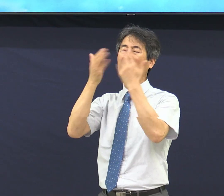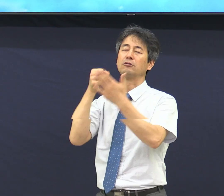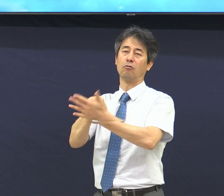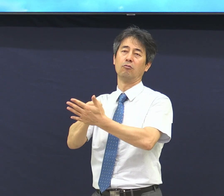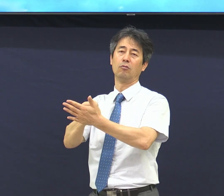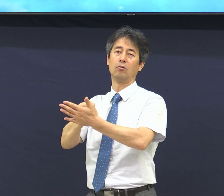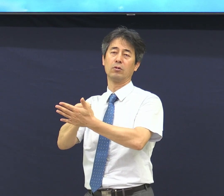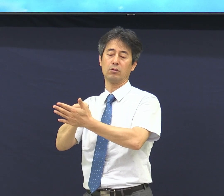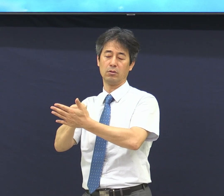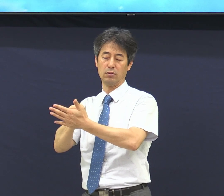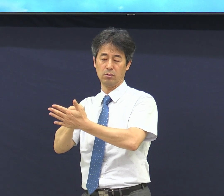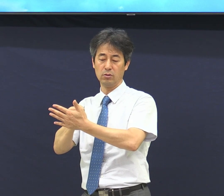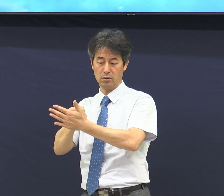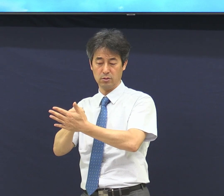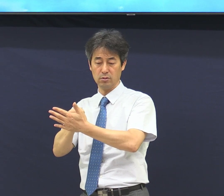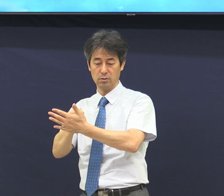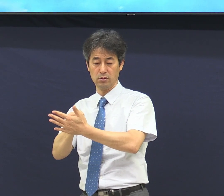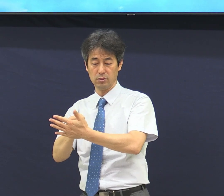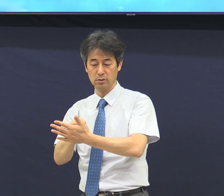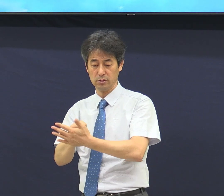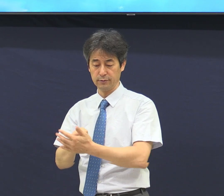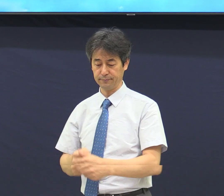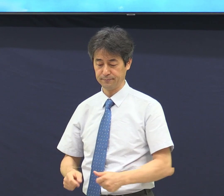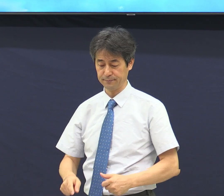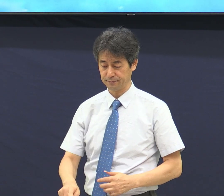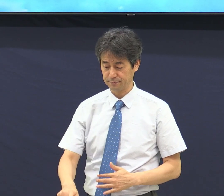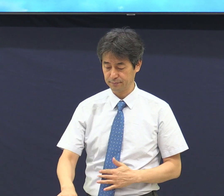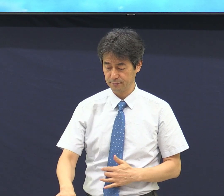대해서 하나님께서 결정하셨습니다.